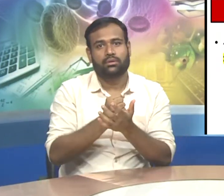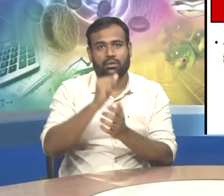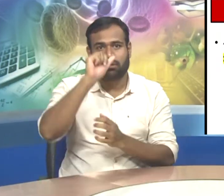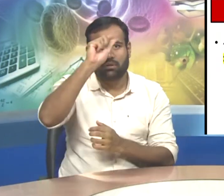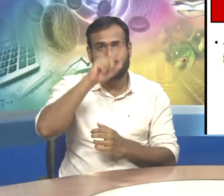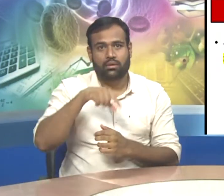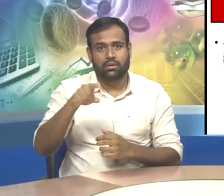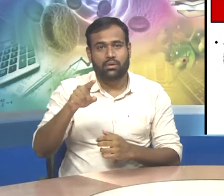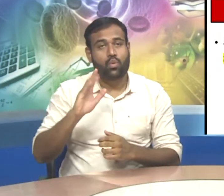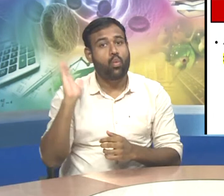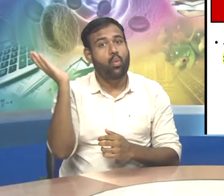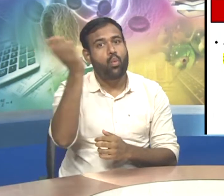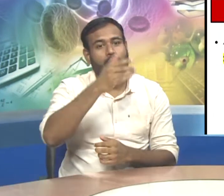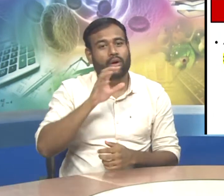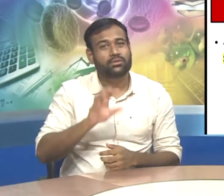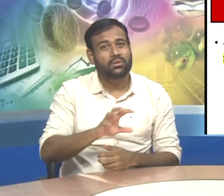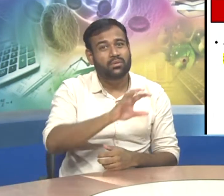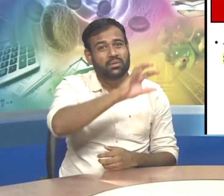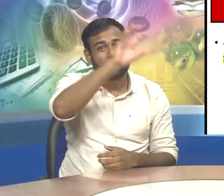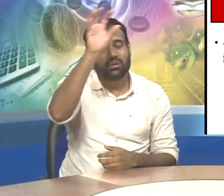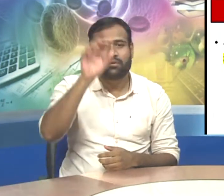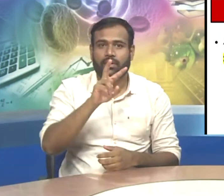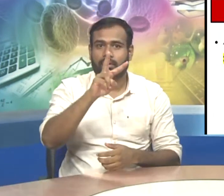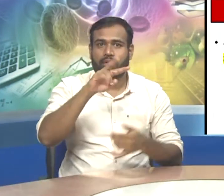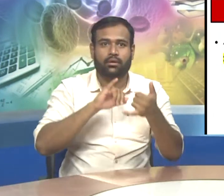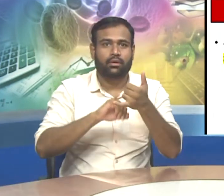Sabha. A Legislative Assembly